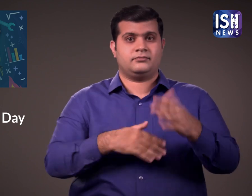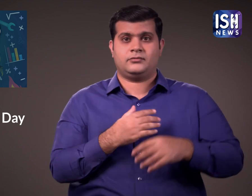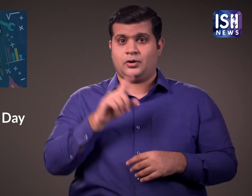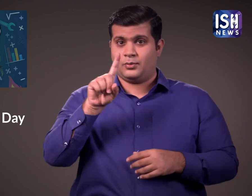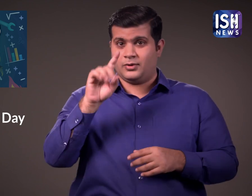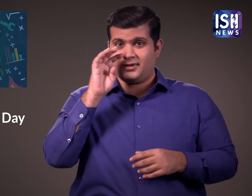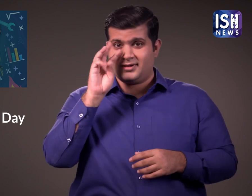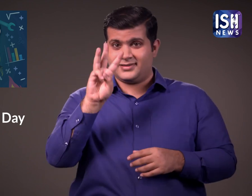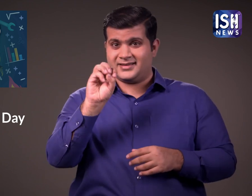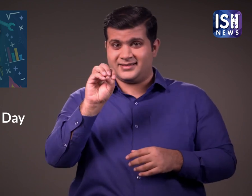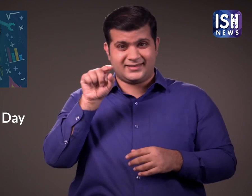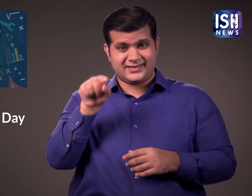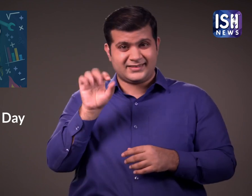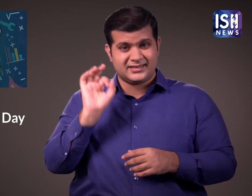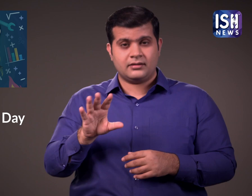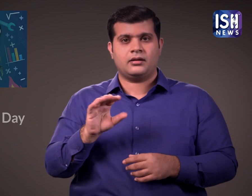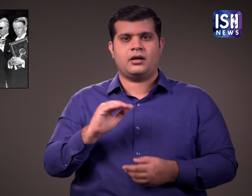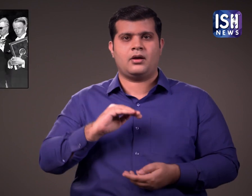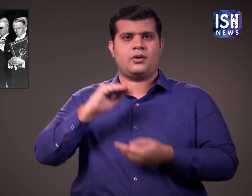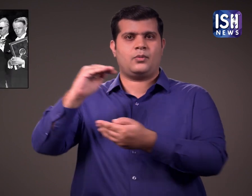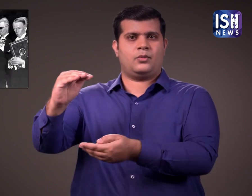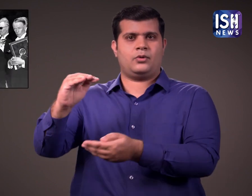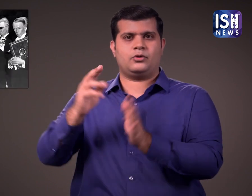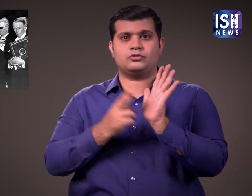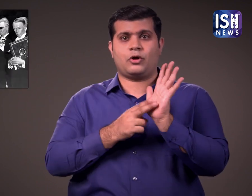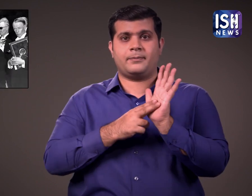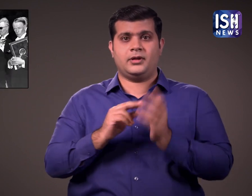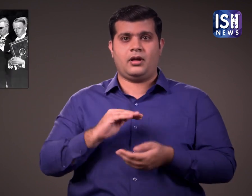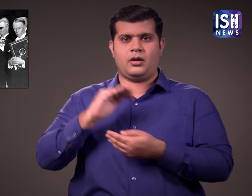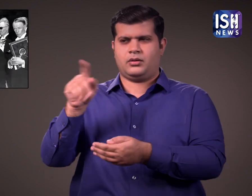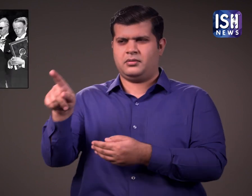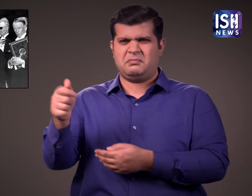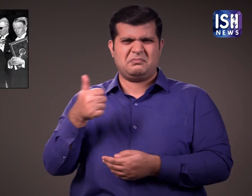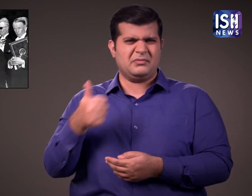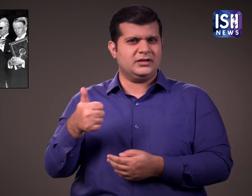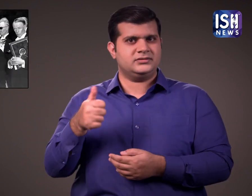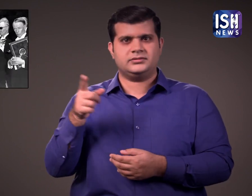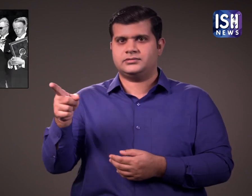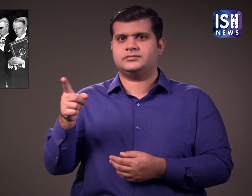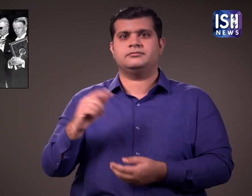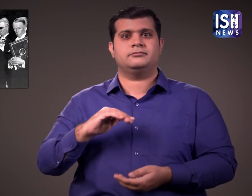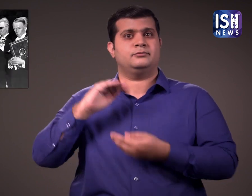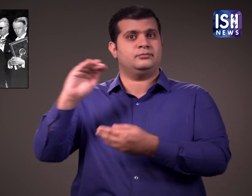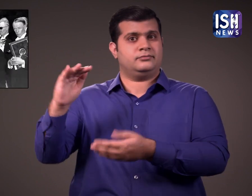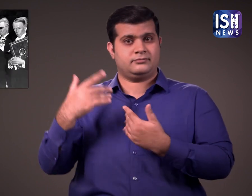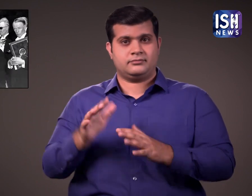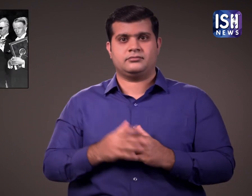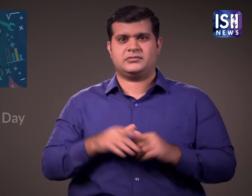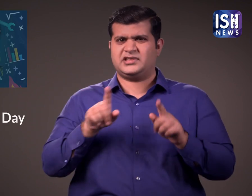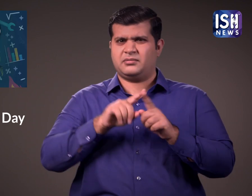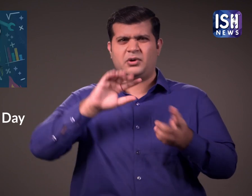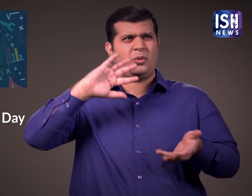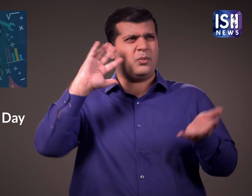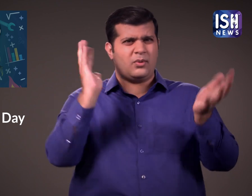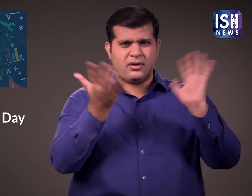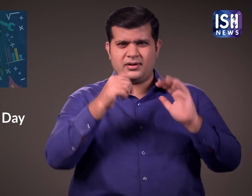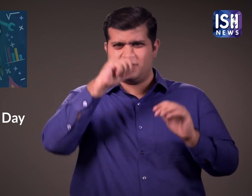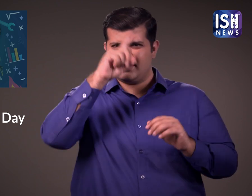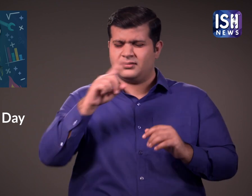सीवी रमन को उनके काम के लिए 1930 में भावतोकी में रतिस्टिट नोबल पुरसकार से सम्मानत किया गया था सीवी रमन को दुनिया